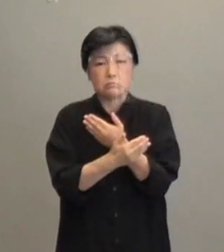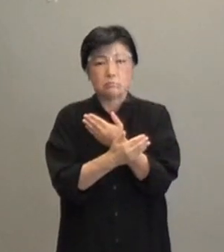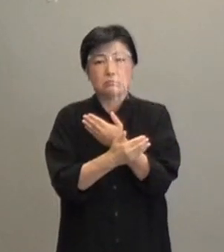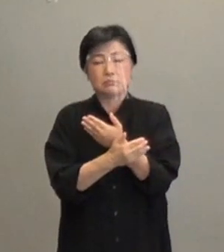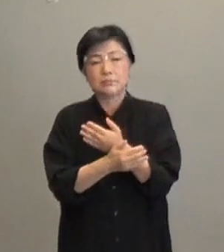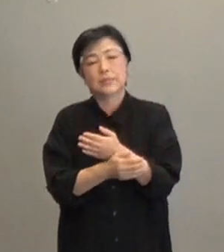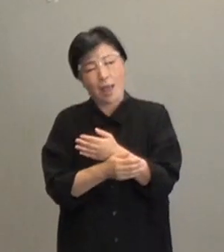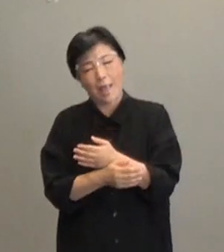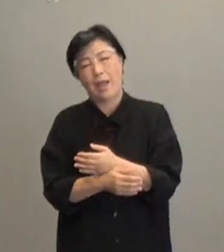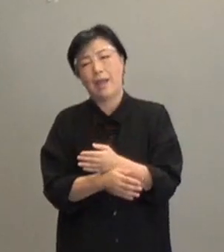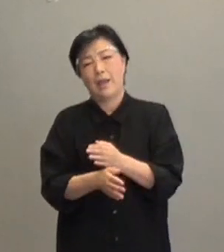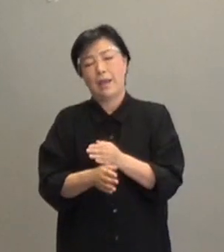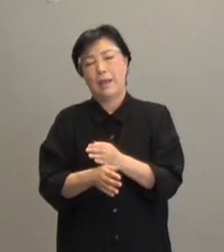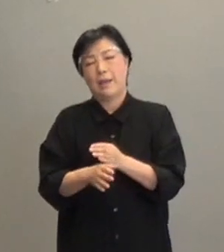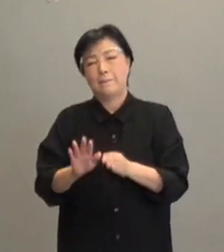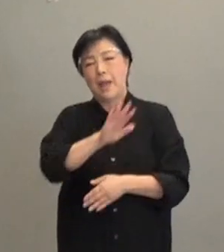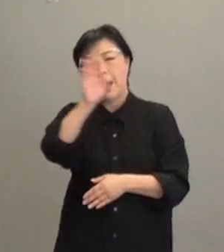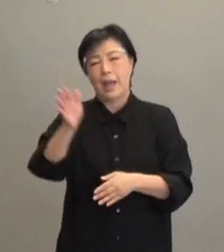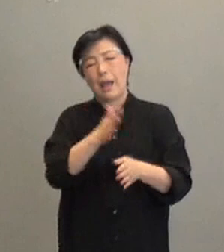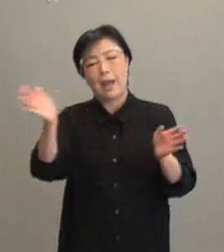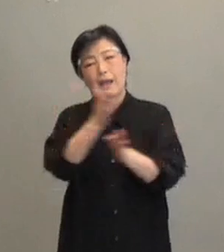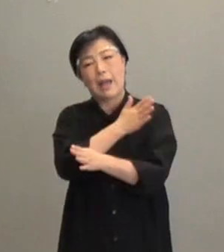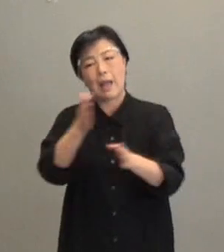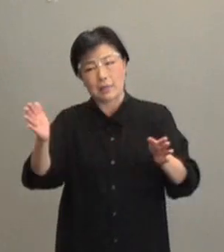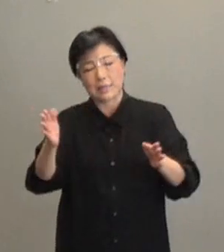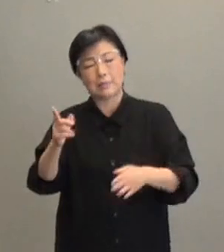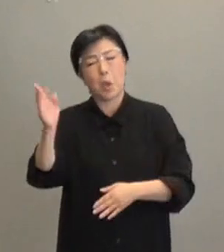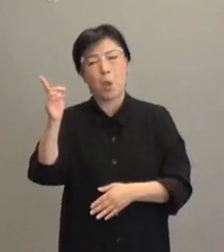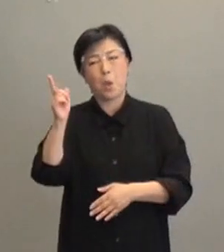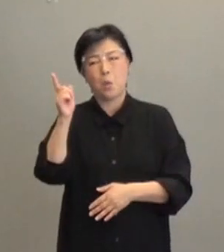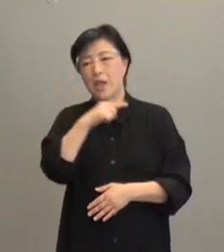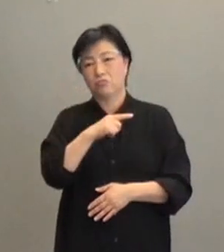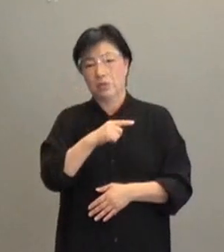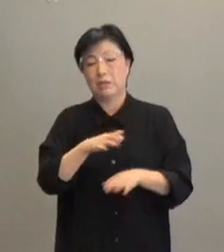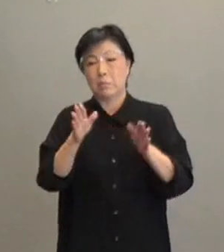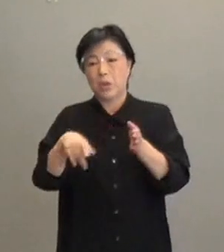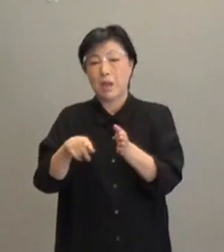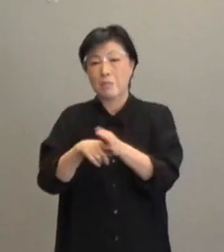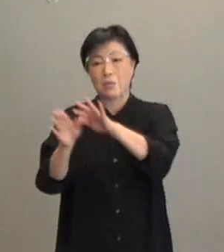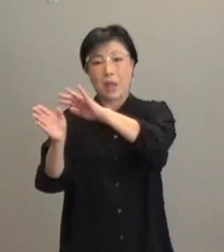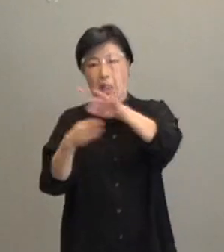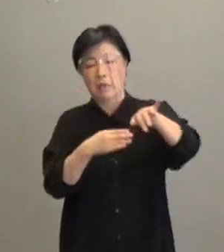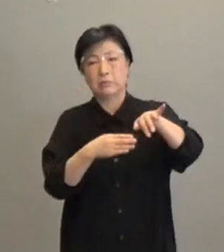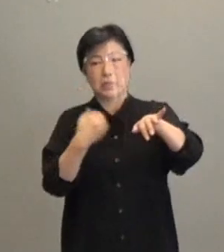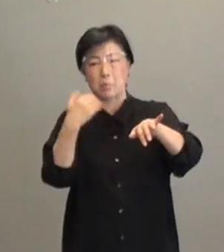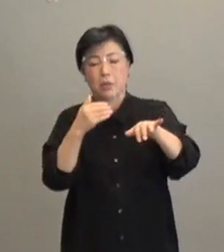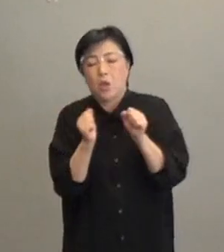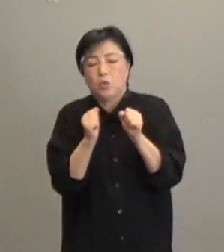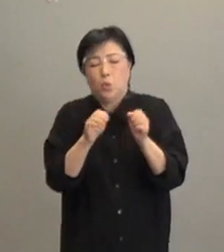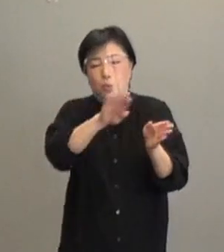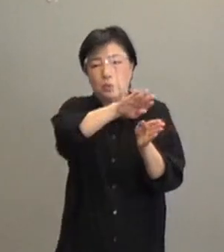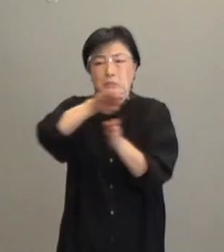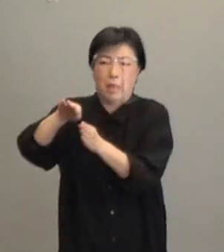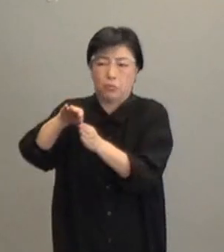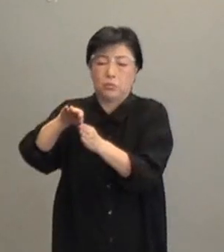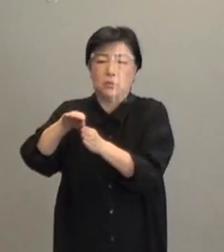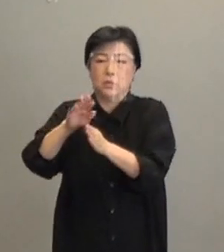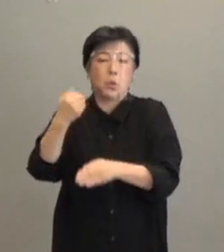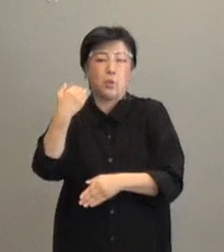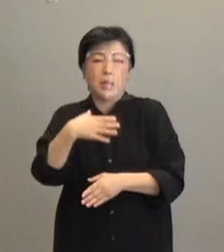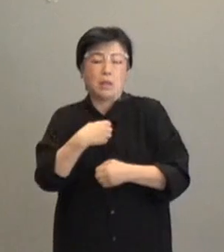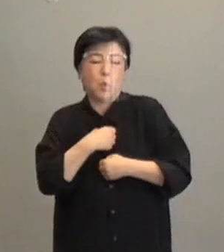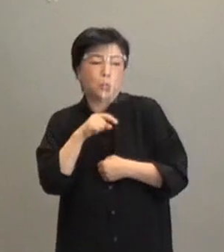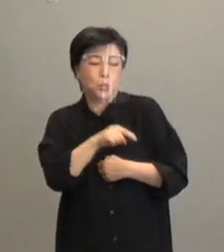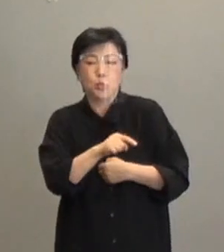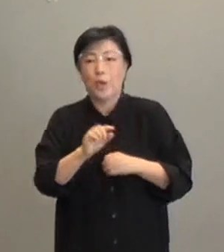が悪くなる。もう今までは窓を開けていたのに誰かが閉めてしまって、そしてそれを誰も注意